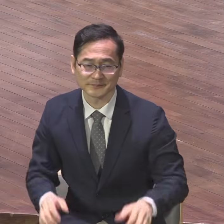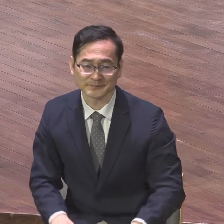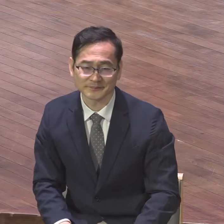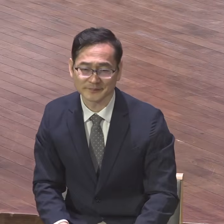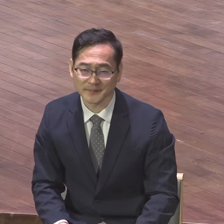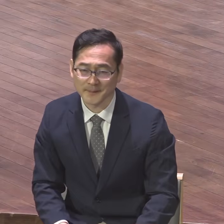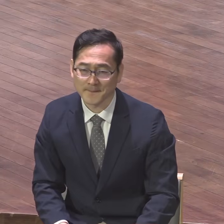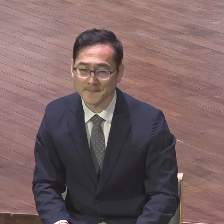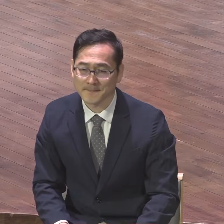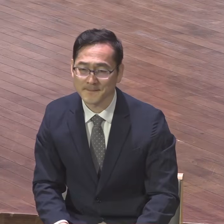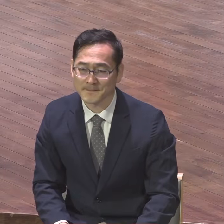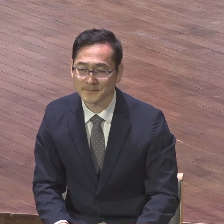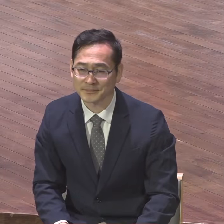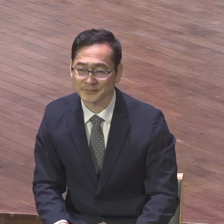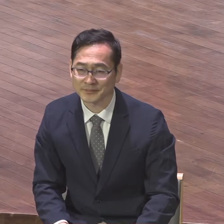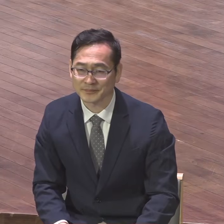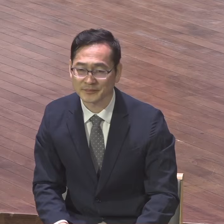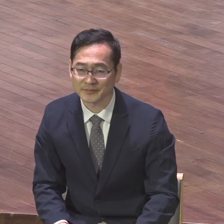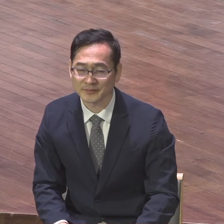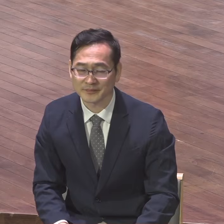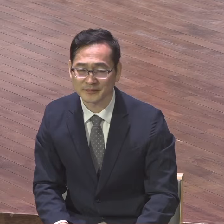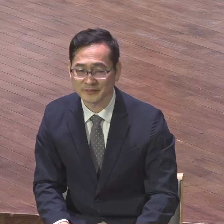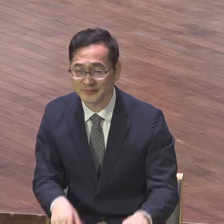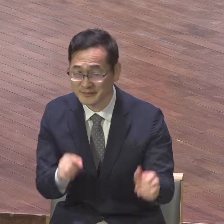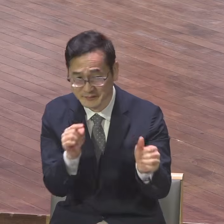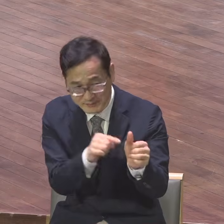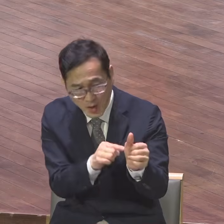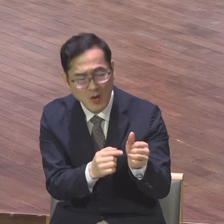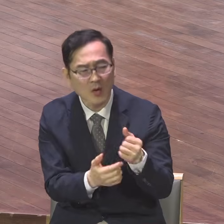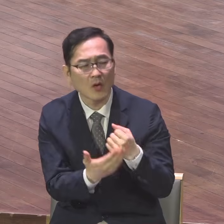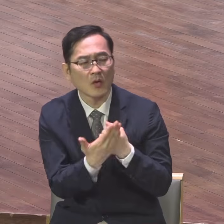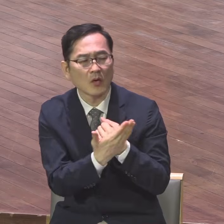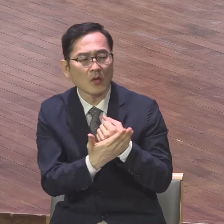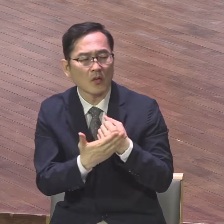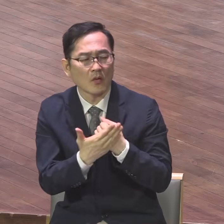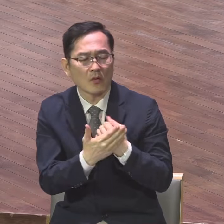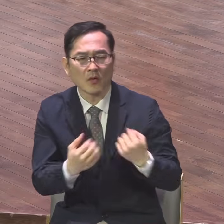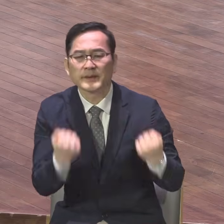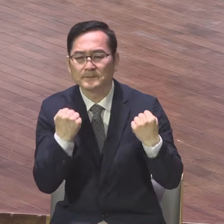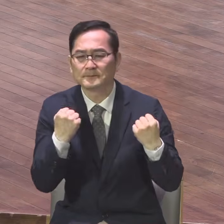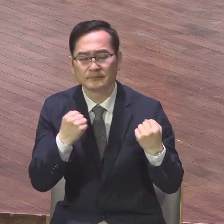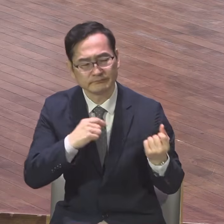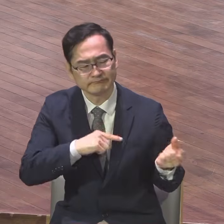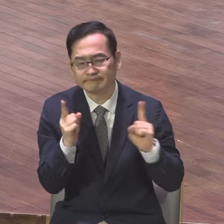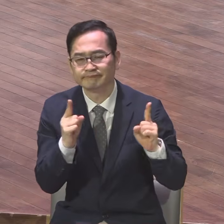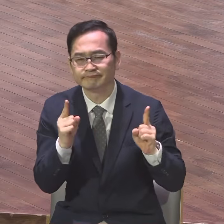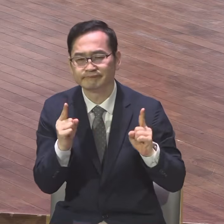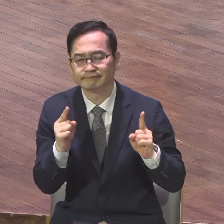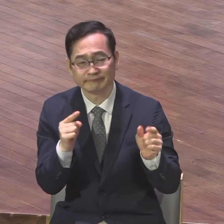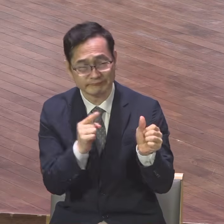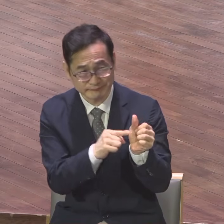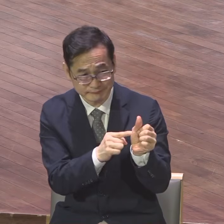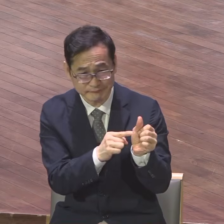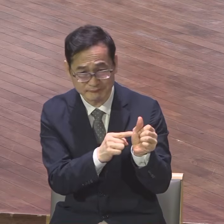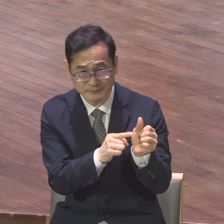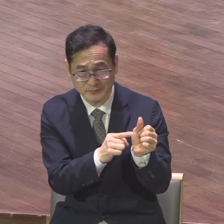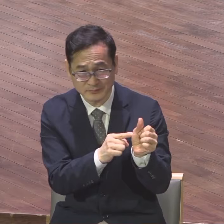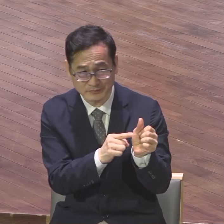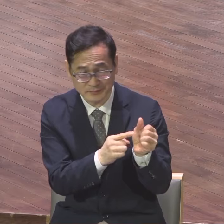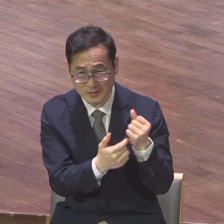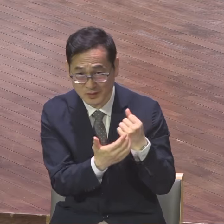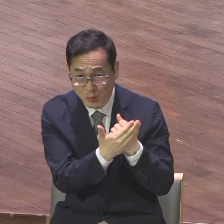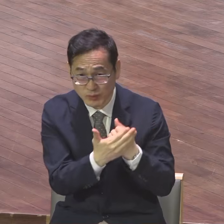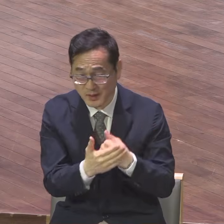한 분 때문에 그 기관이 살아나지요. 그 한 분 때문에 모든